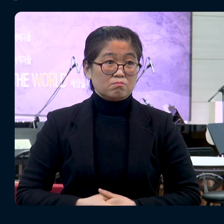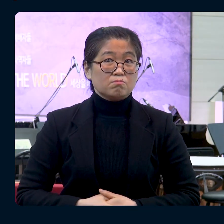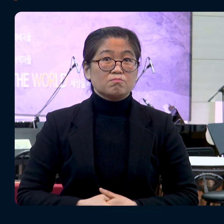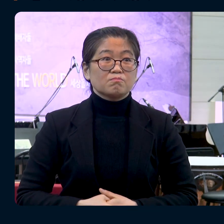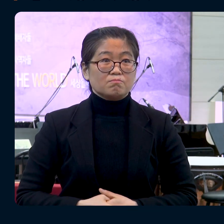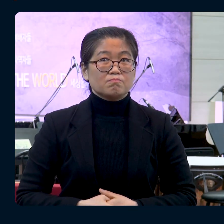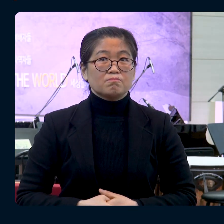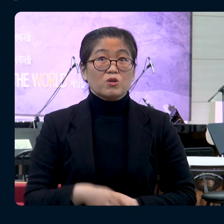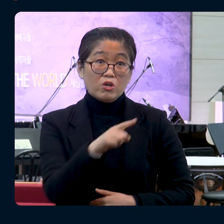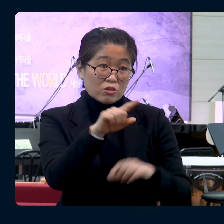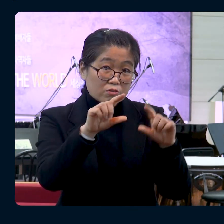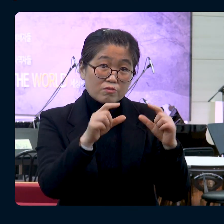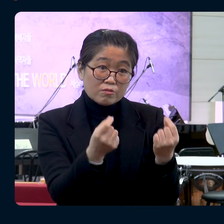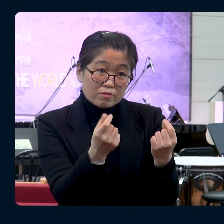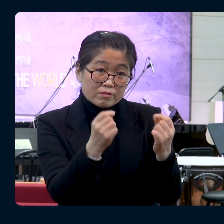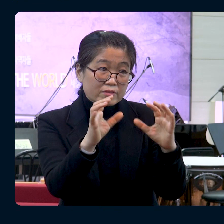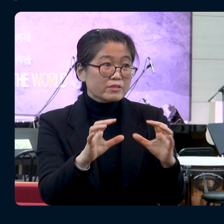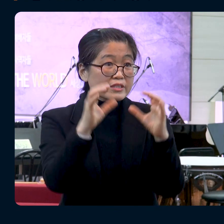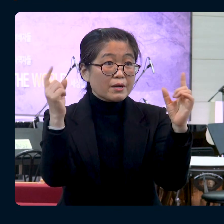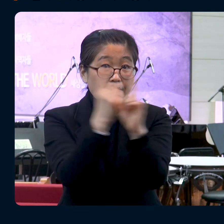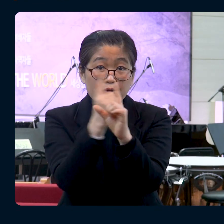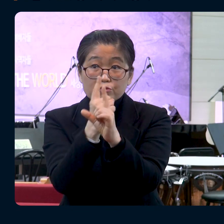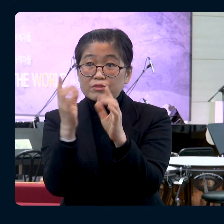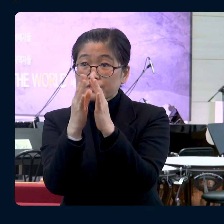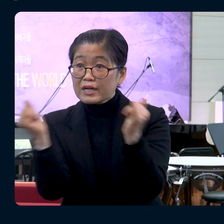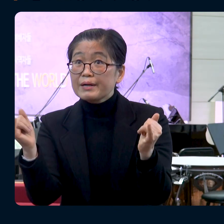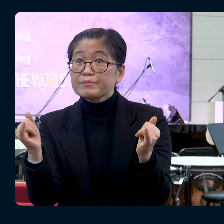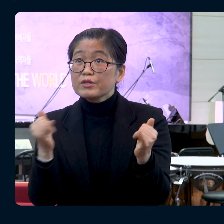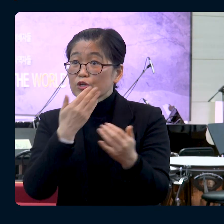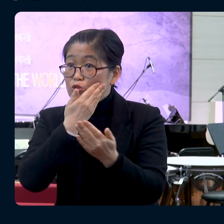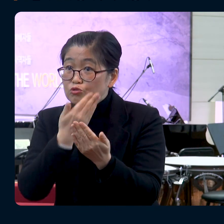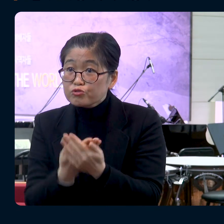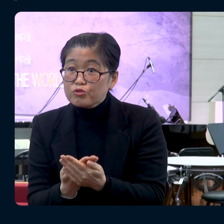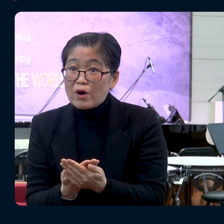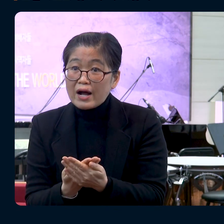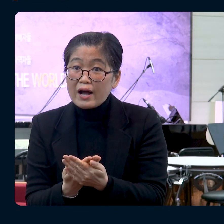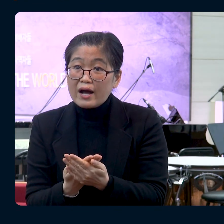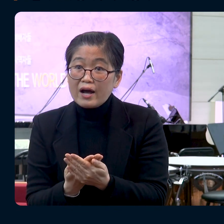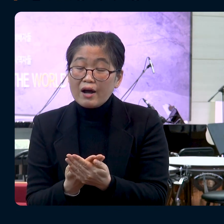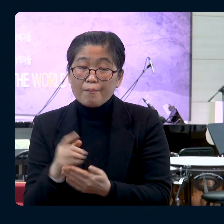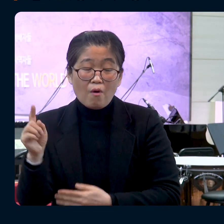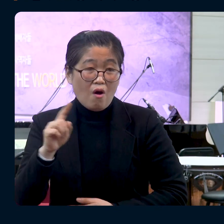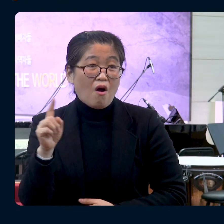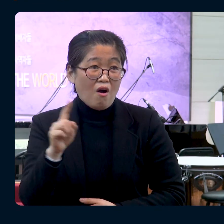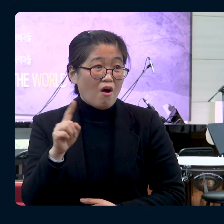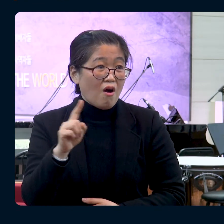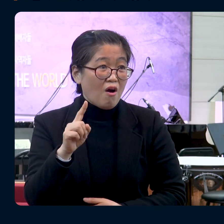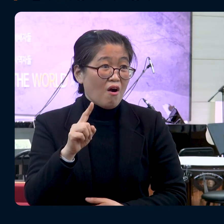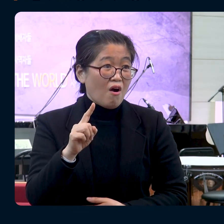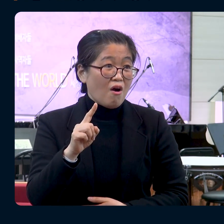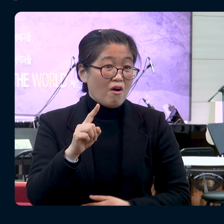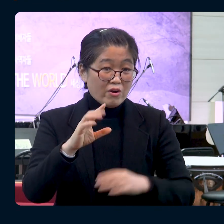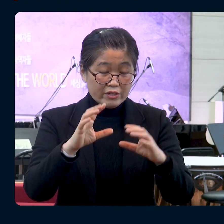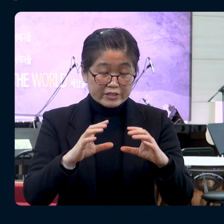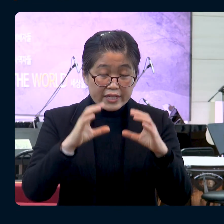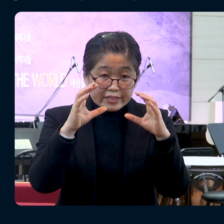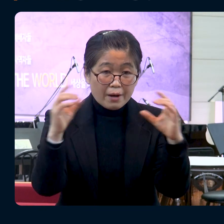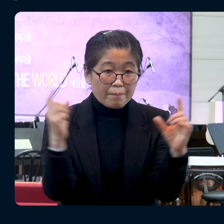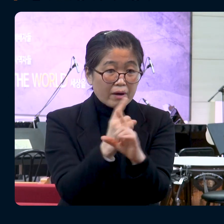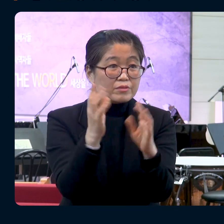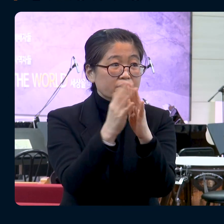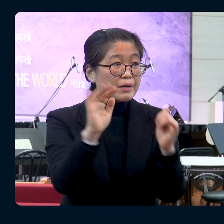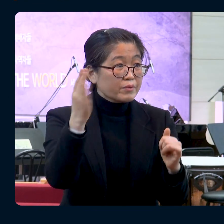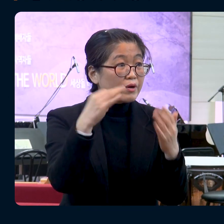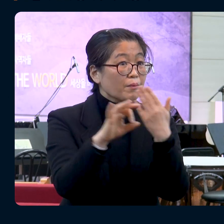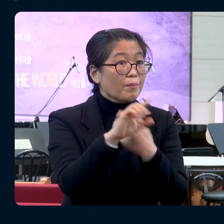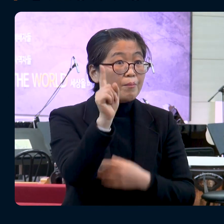자, 그러면 이렇게 세상을 바꾸는 사람이 되기 위해서 우리에게 가장 중요한 것이 무엇이냐? 세상을 바꾸는 사람이 되려면 우리가